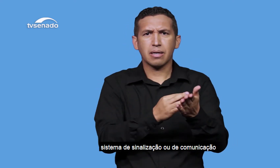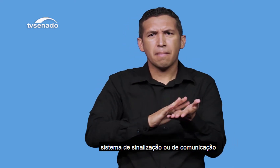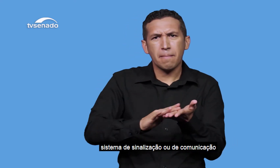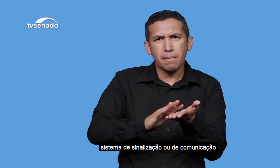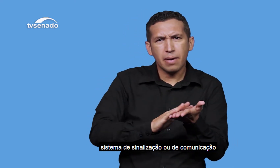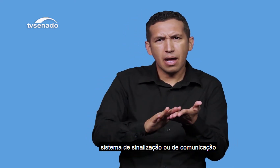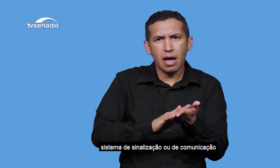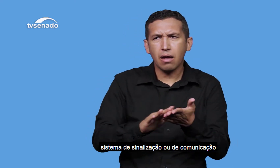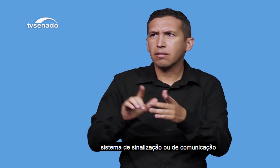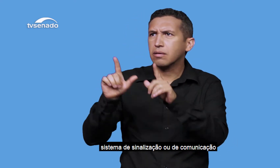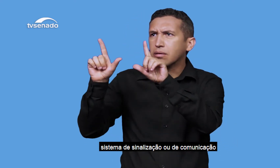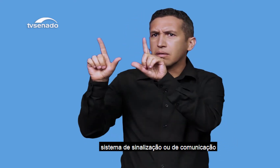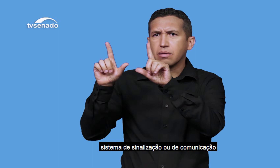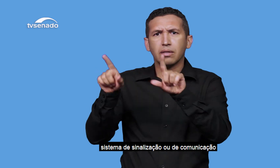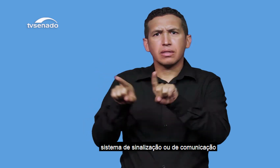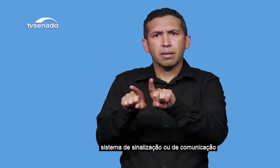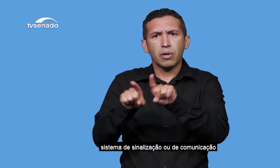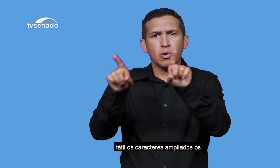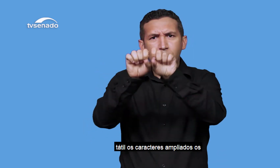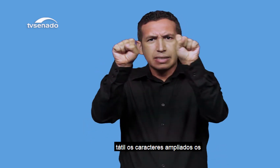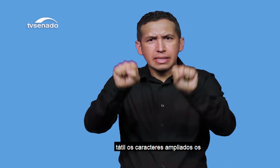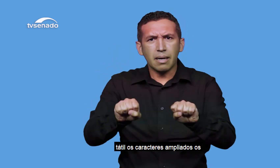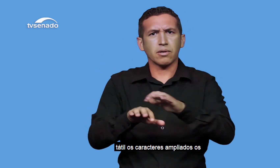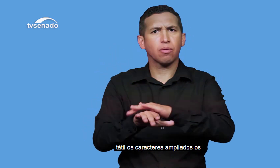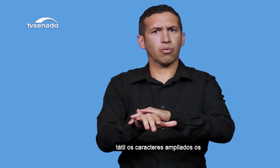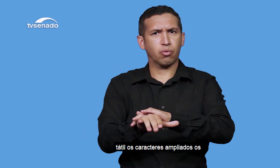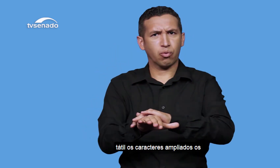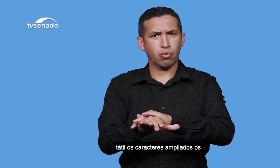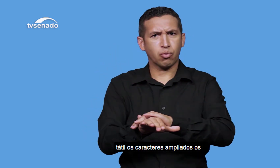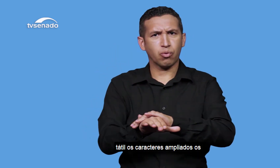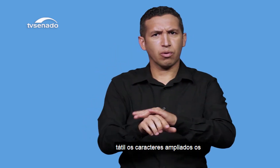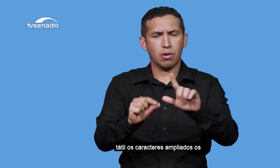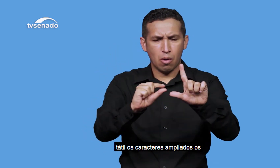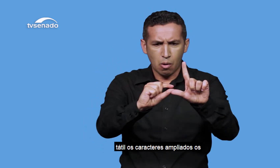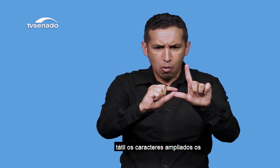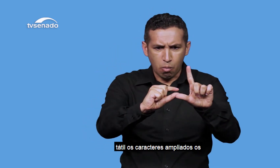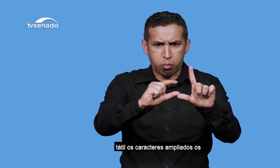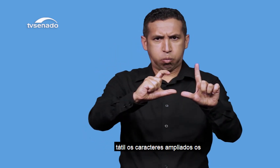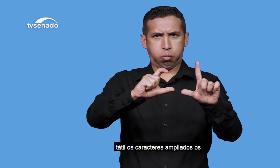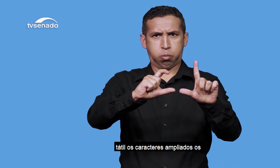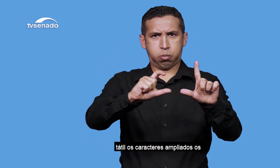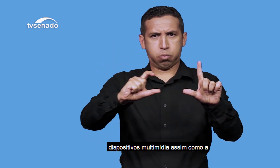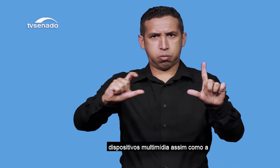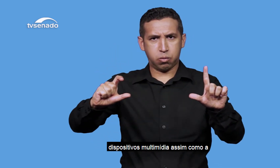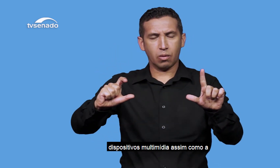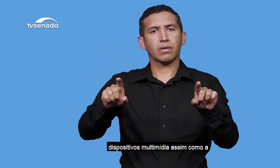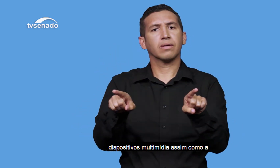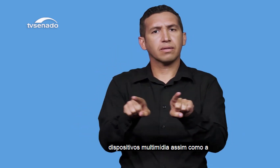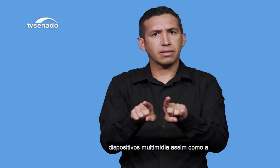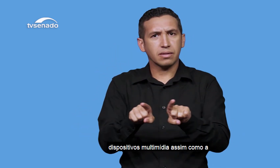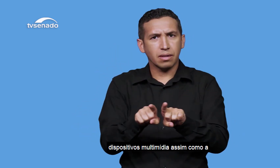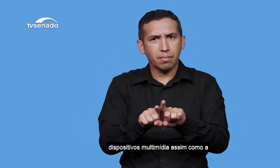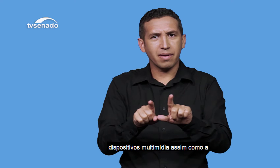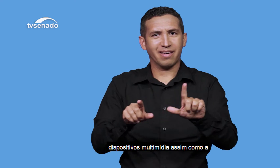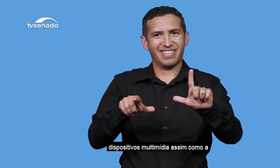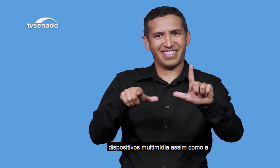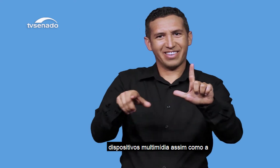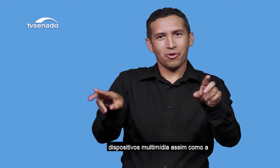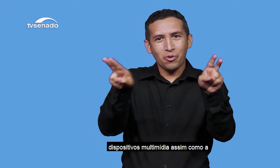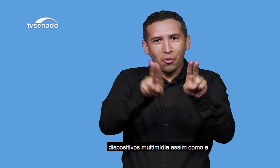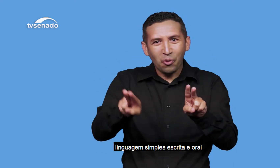o sistema de sinalização ou de comunicação tátil os caracteres ampliados os dispositivos multimídia